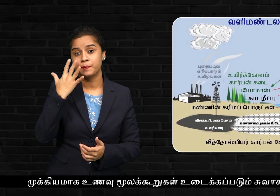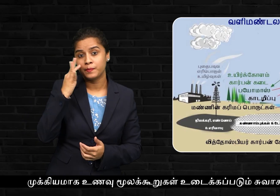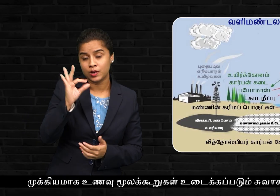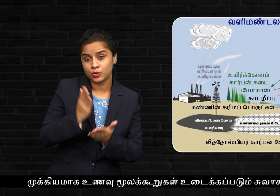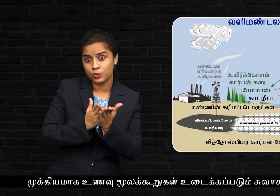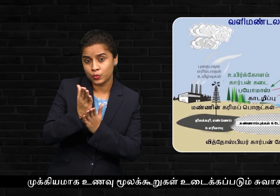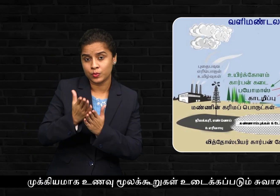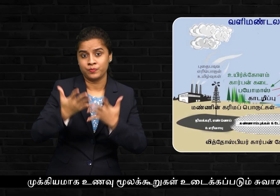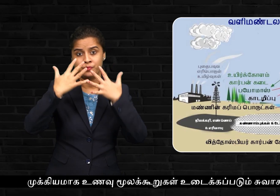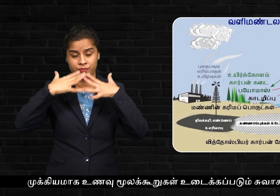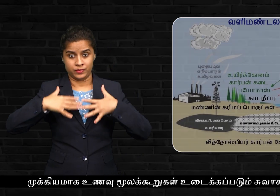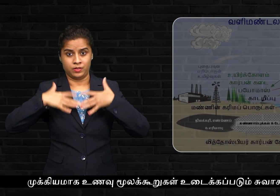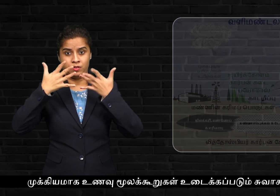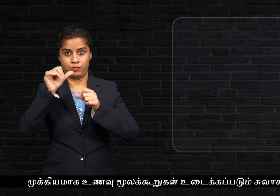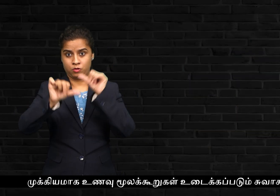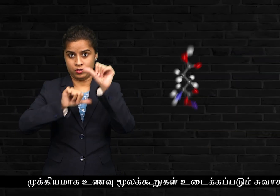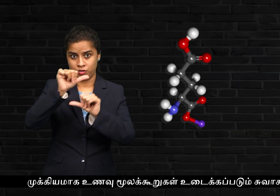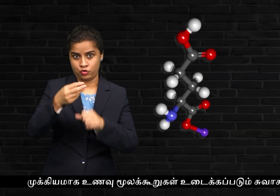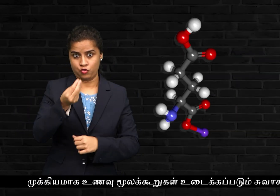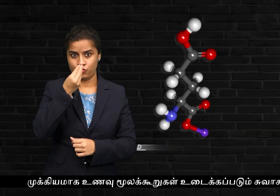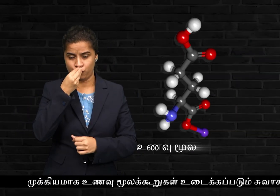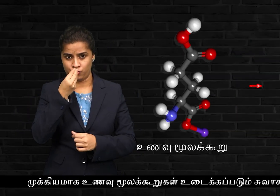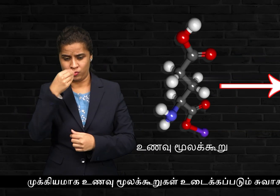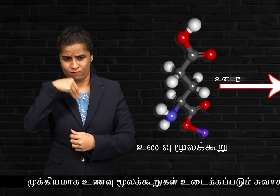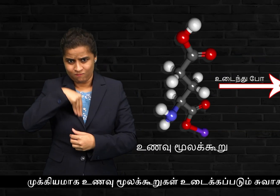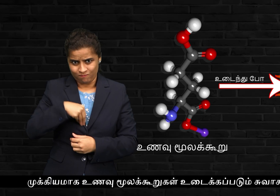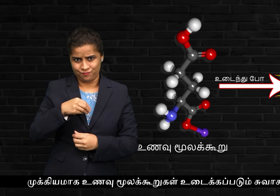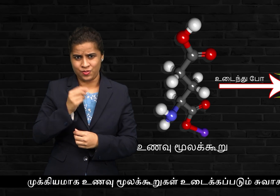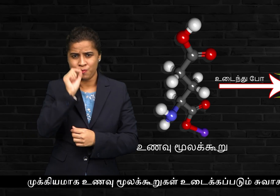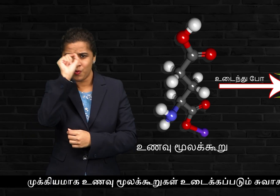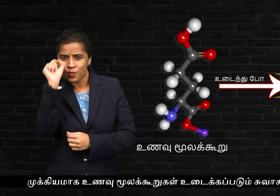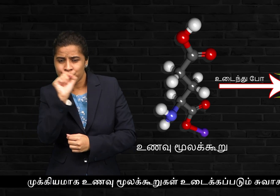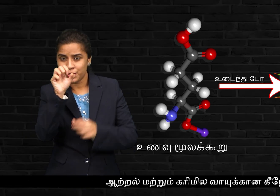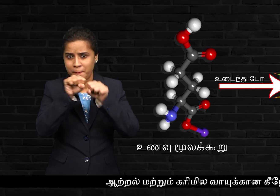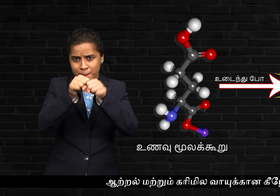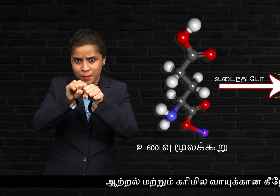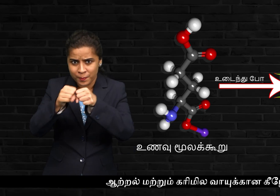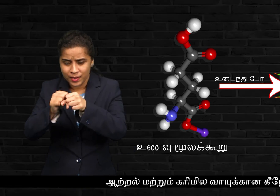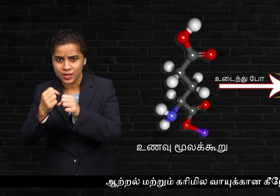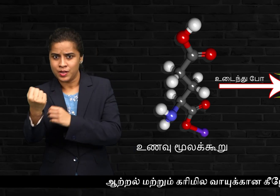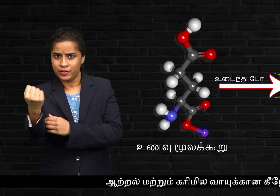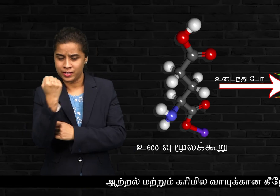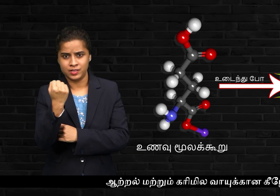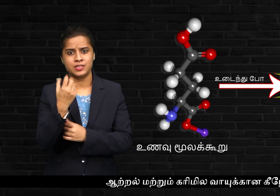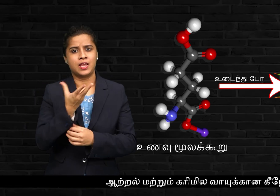முக்கியமாக உணவு மூலக்கூறுகள் உடைக்கப்படும் சுவாச செயல்முறை மூலம் ஆற்றல் மற்றும் கரிமல